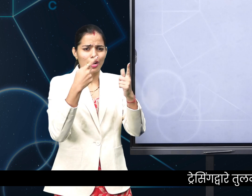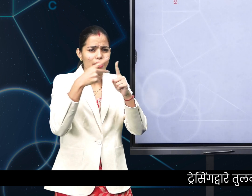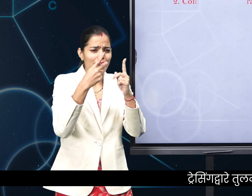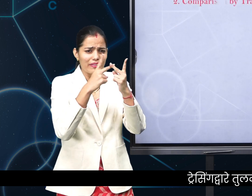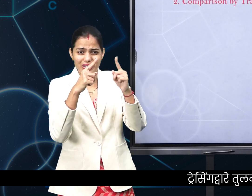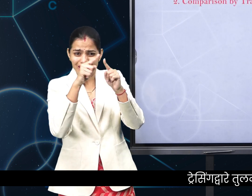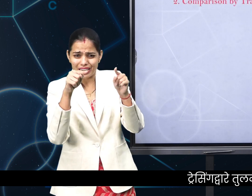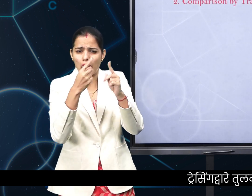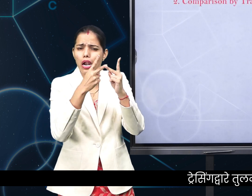ट्रेसिंगद्वारे तुलना.